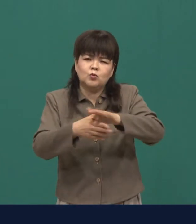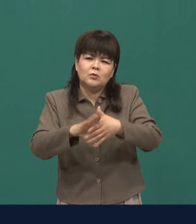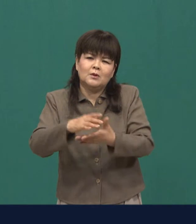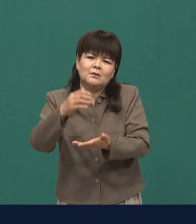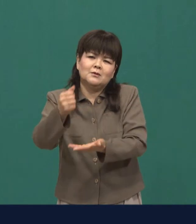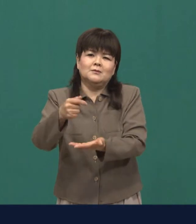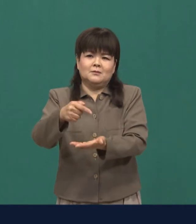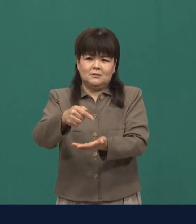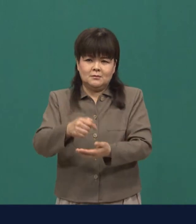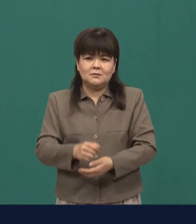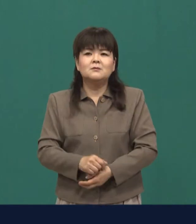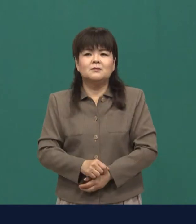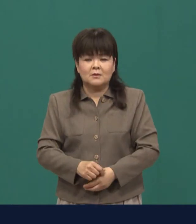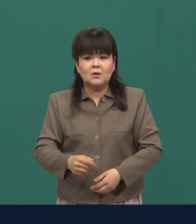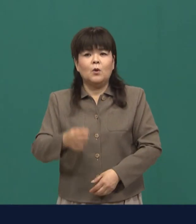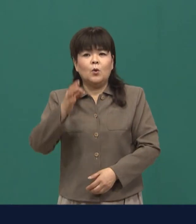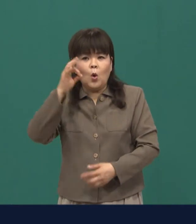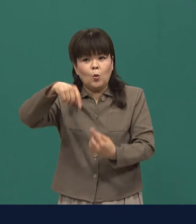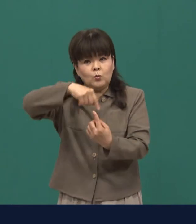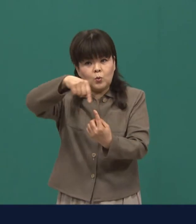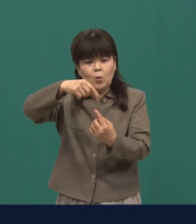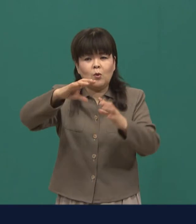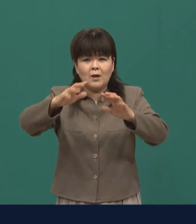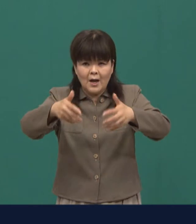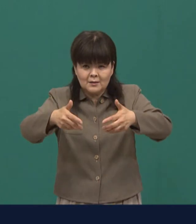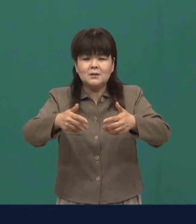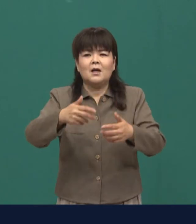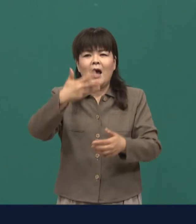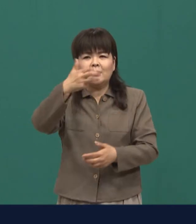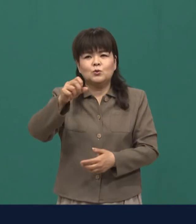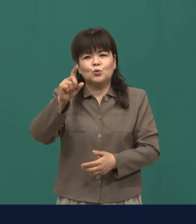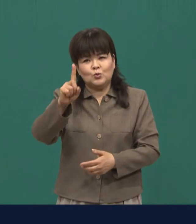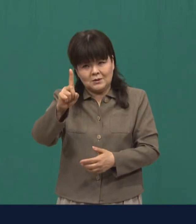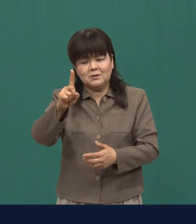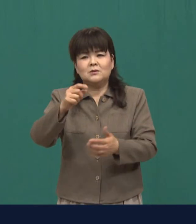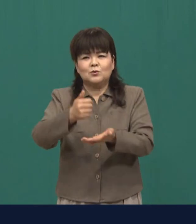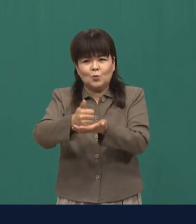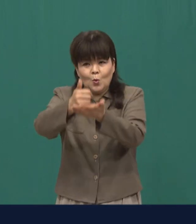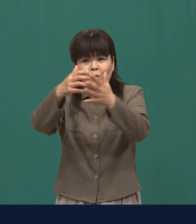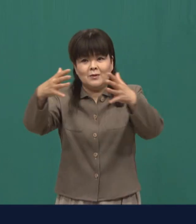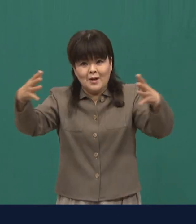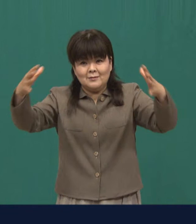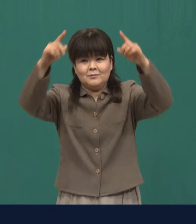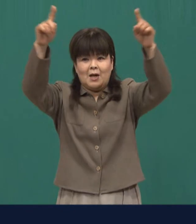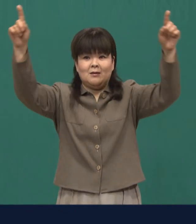剛界81尊大曼荼羅図を復元模写したものです。